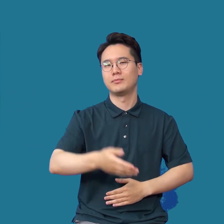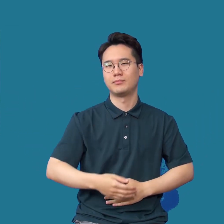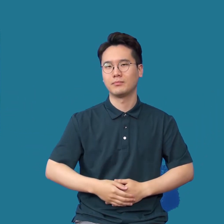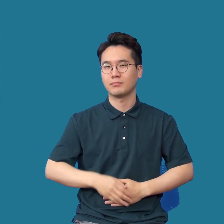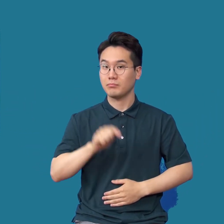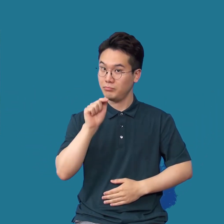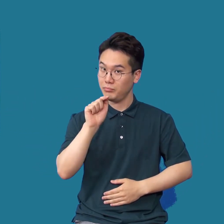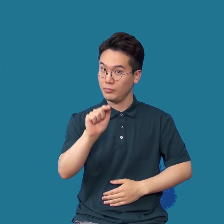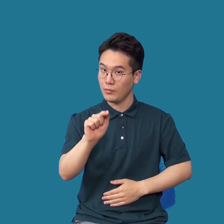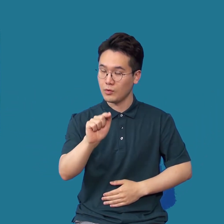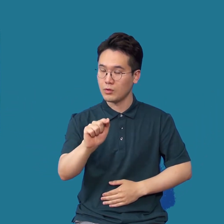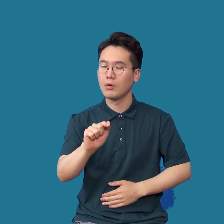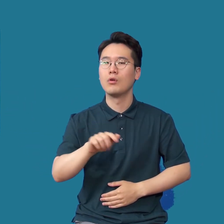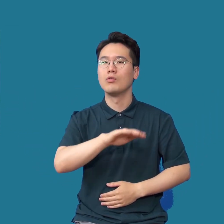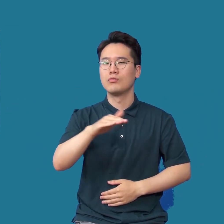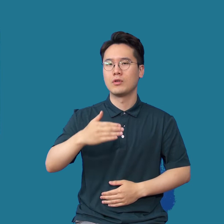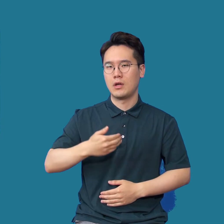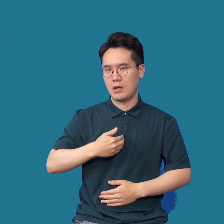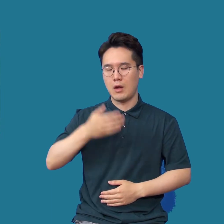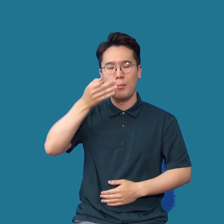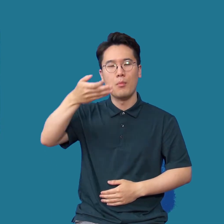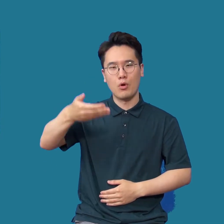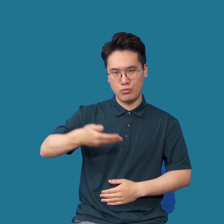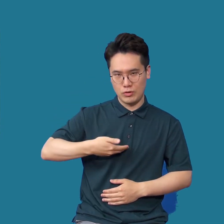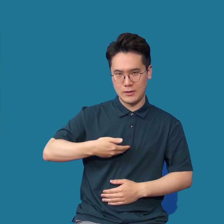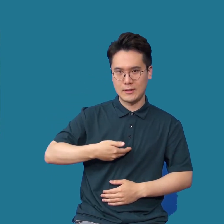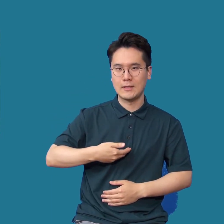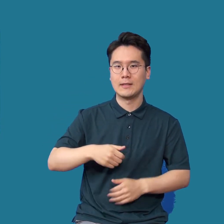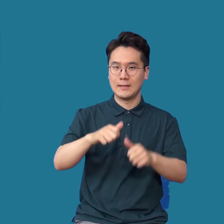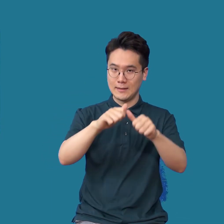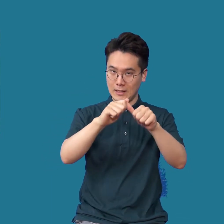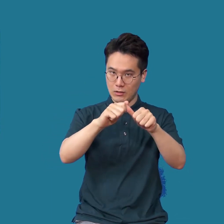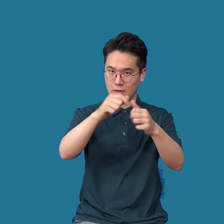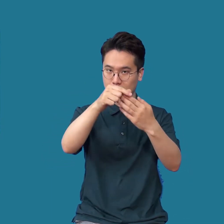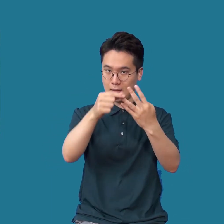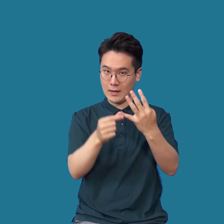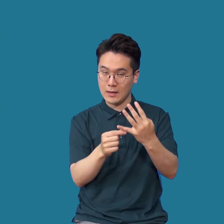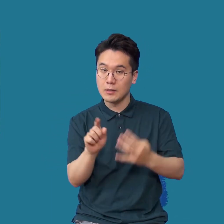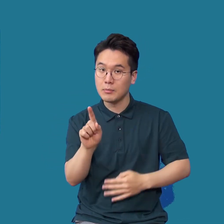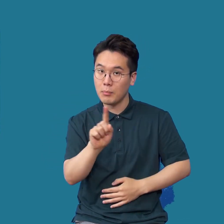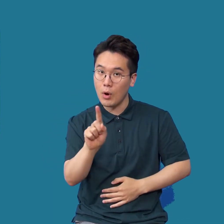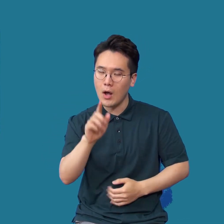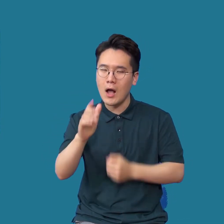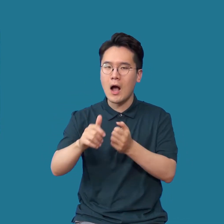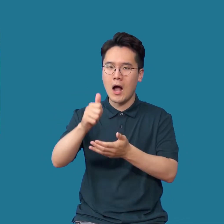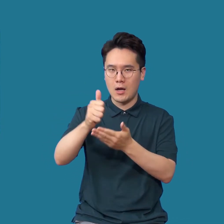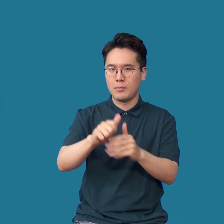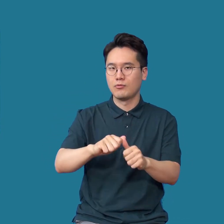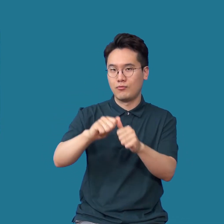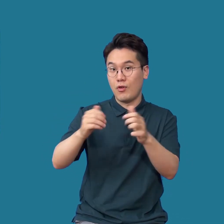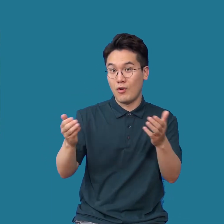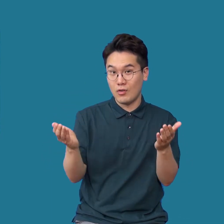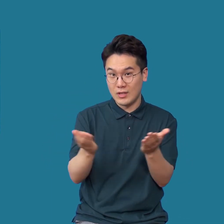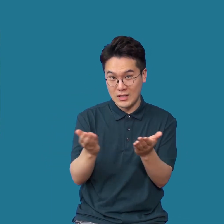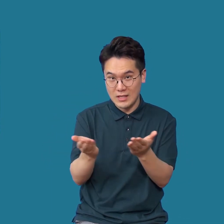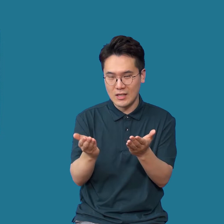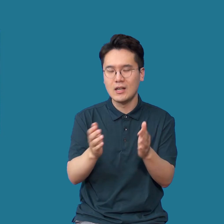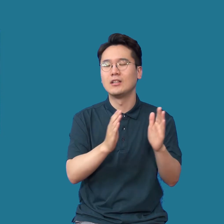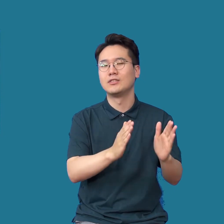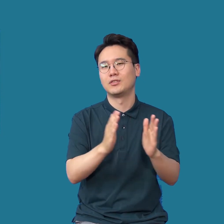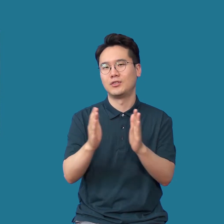이 5단계는 하나님의 구원 사역을 총망라하는 것입니다.